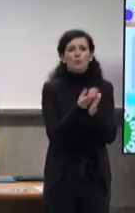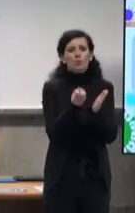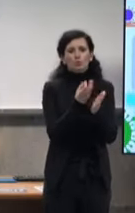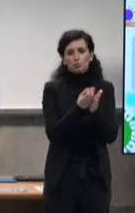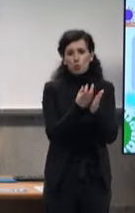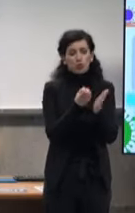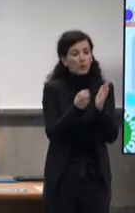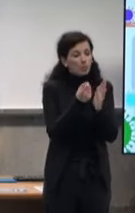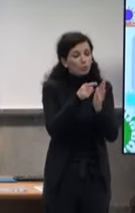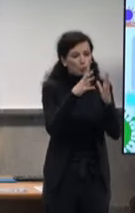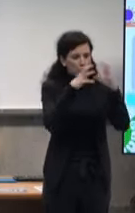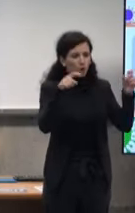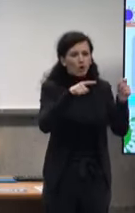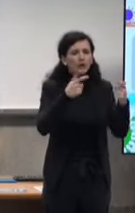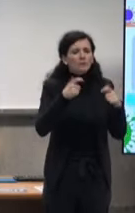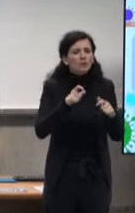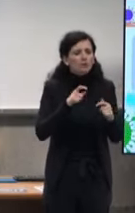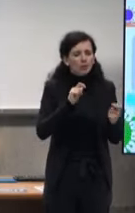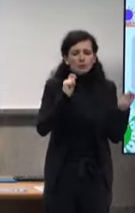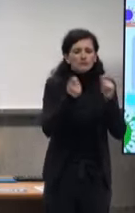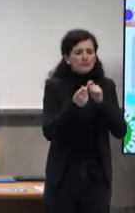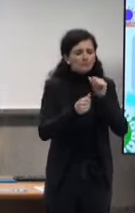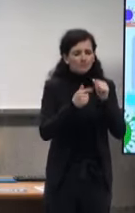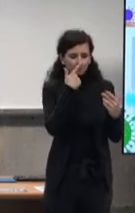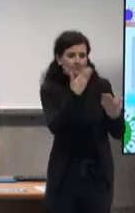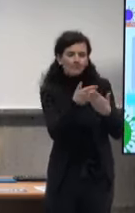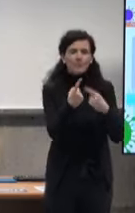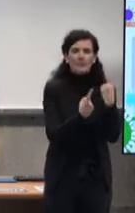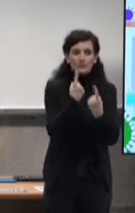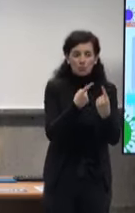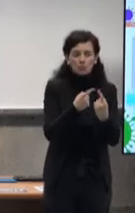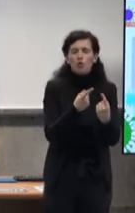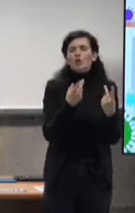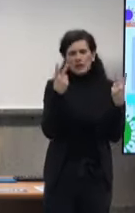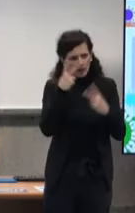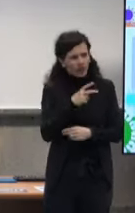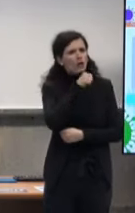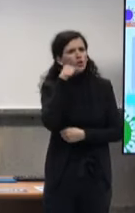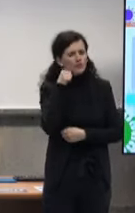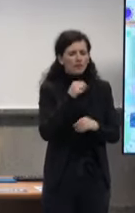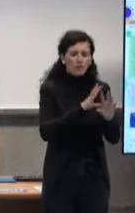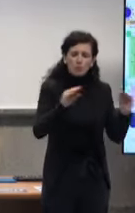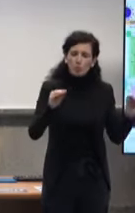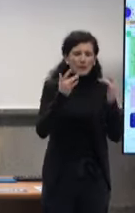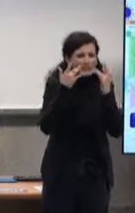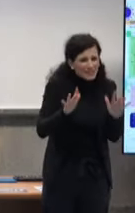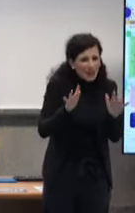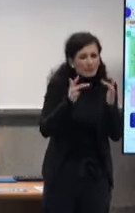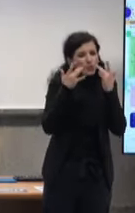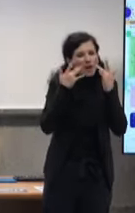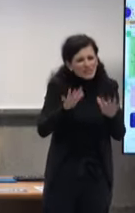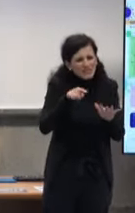riconvertirsi a un'operazione non facile e sebbene sembrino degli strumenti semplici e in parte lo sono ma dentro la